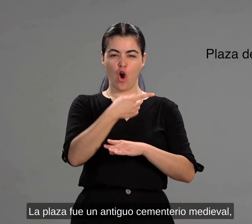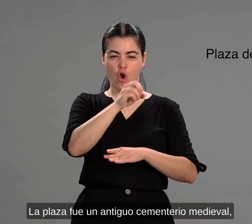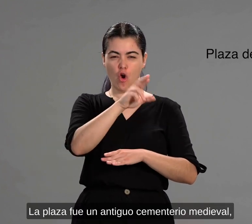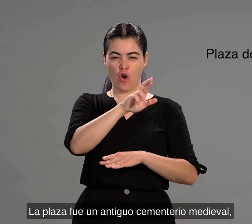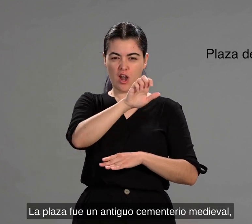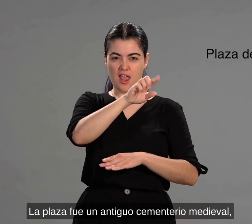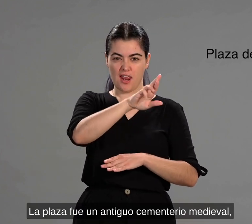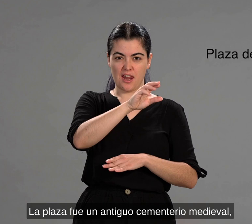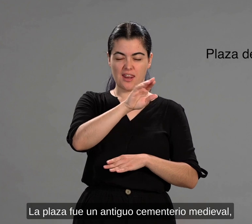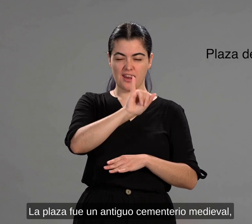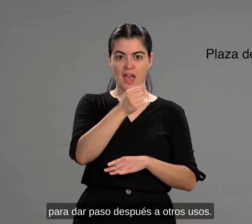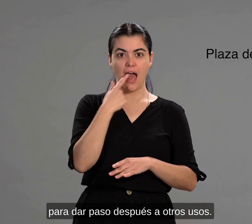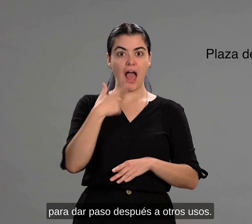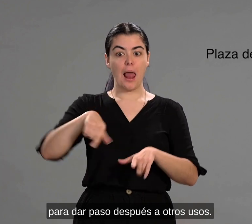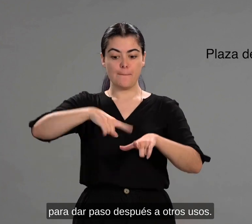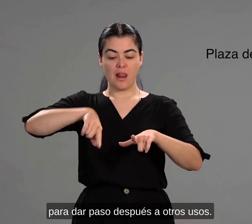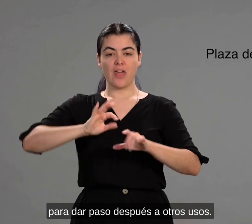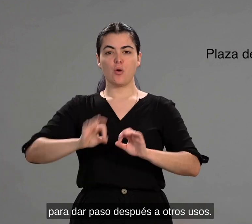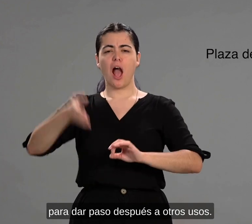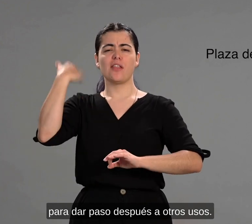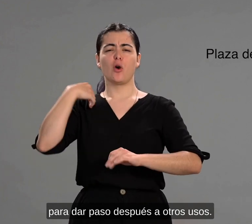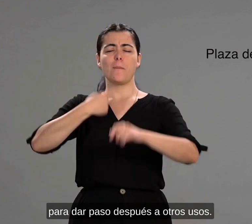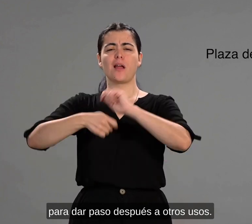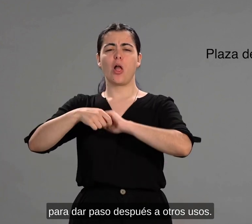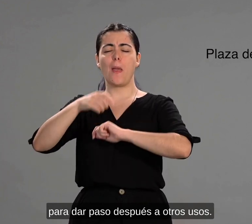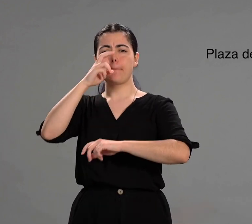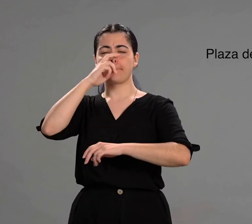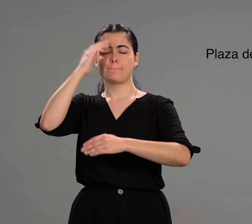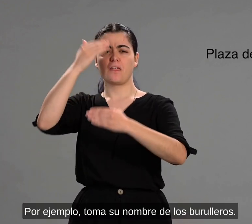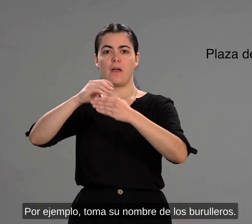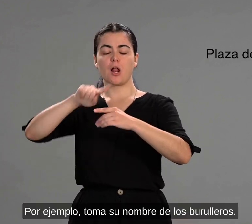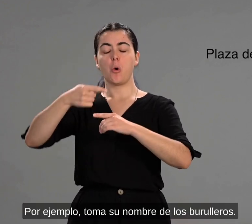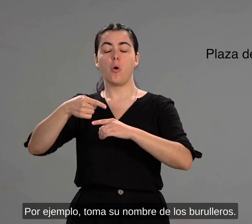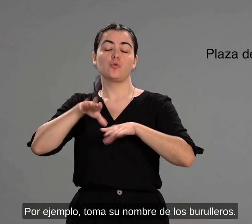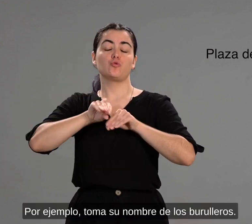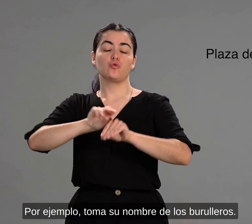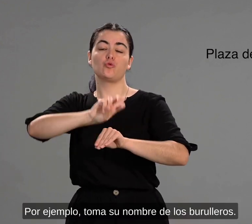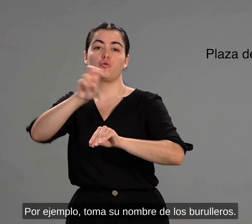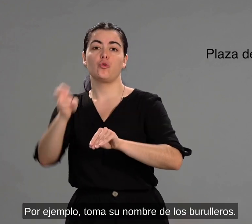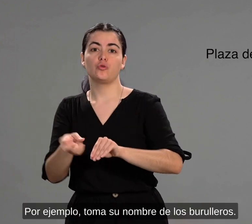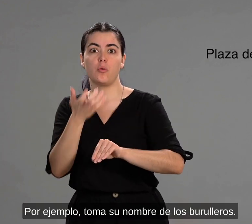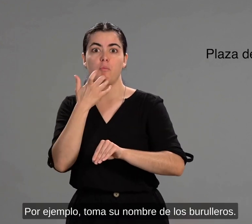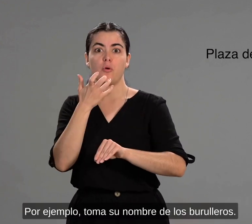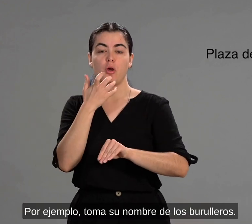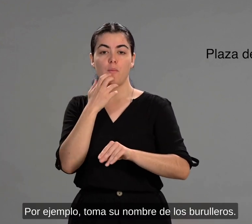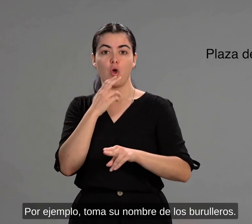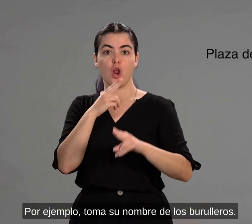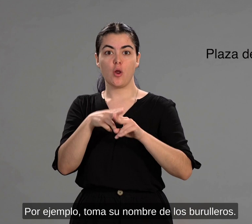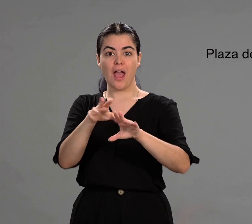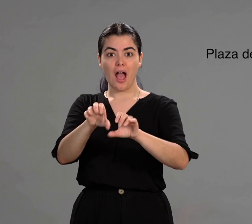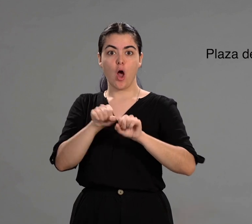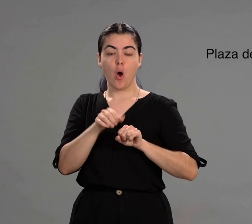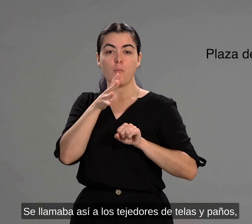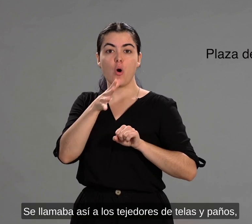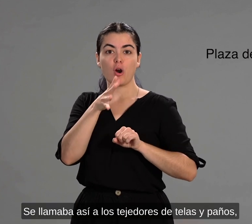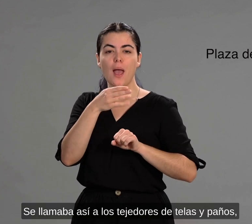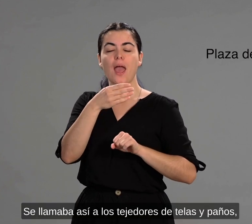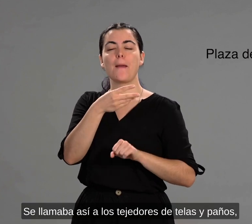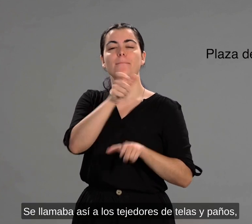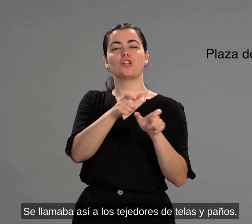antiguo cementerio medieval para dar paso después a otros usos. Por ejemplo, toma su nombre de los burulleros. Se llamaba así a